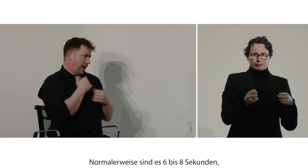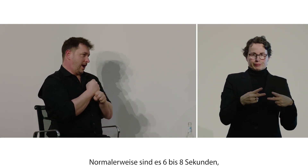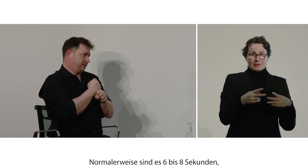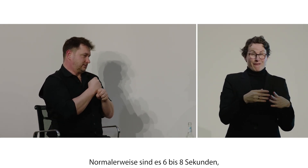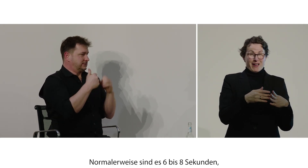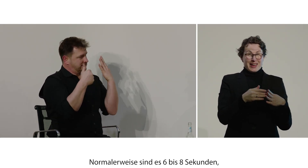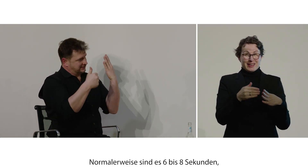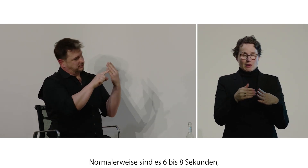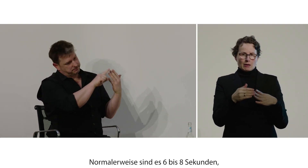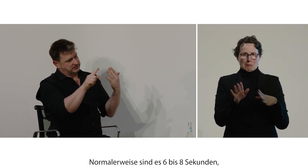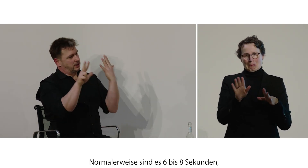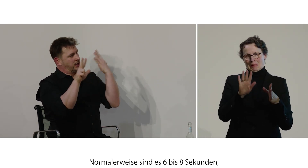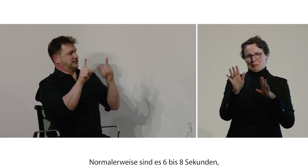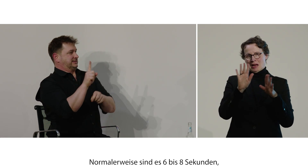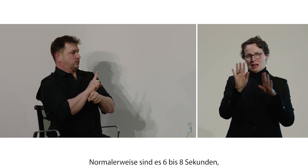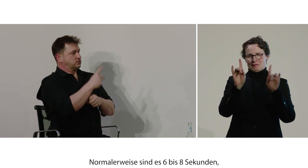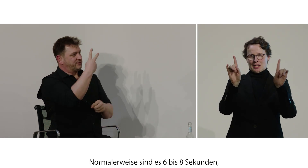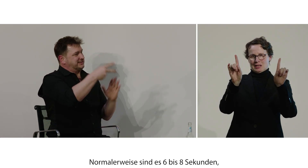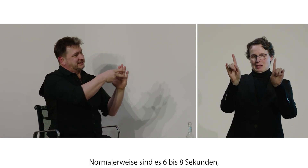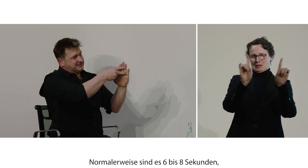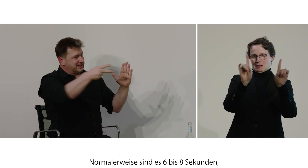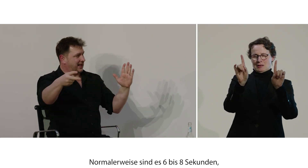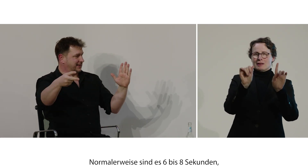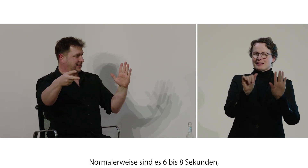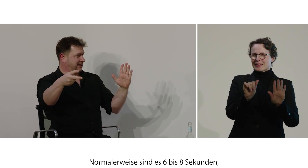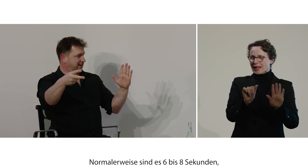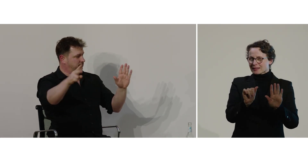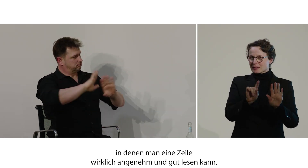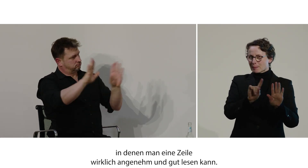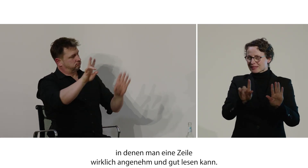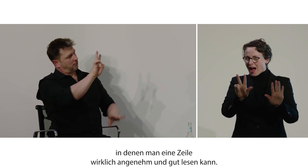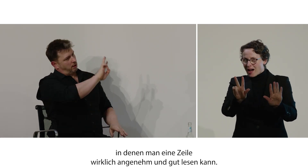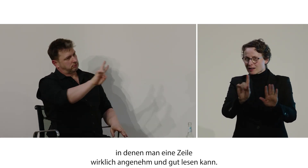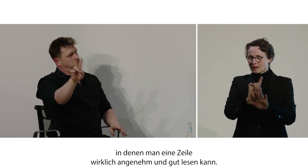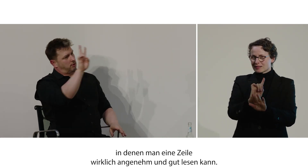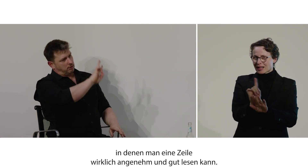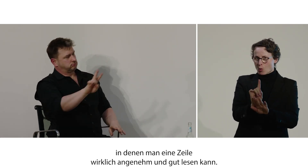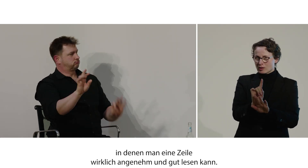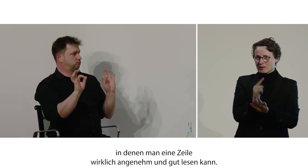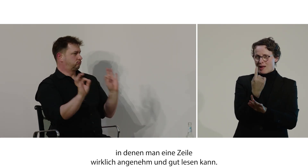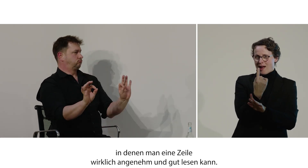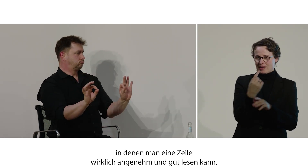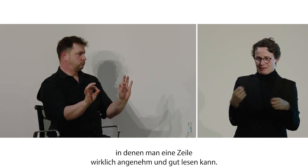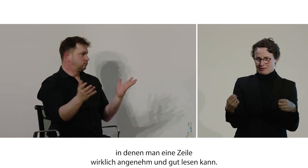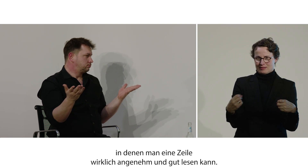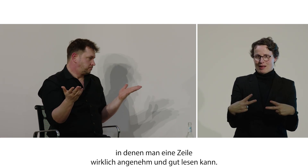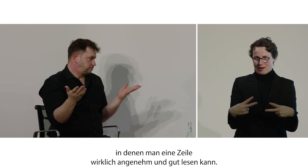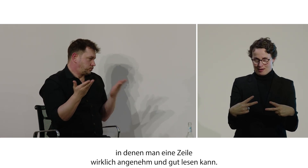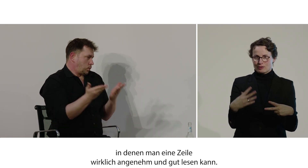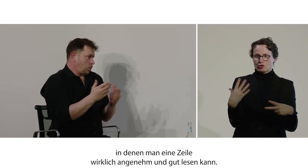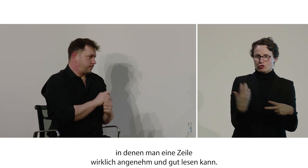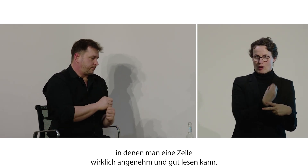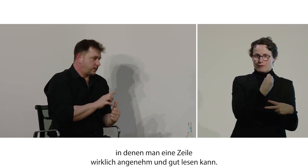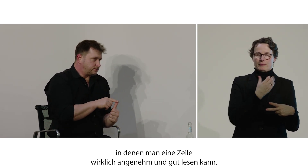Normalerweise sind das so sechs Sekunden, der, sechs bis acht Sekunden, die man in einer Zeile, also die man in einer Zeile wirklich